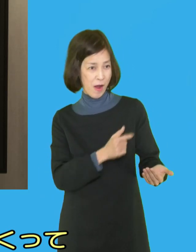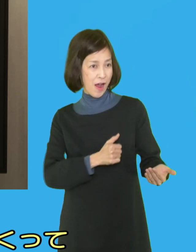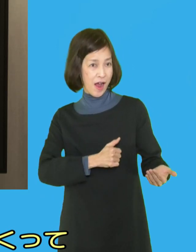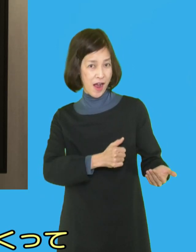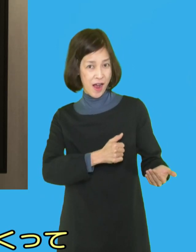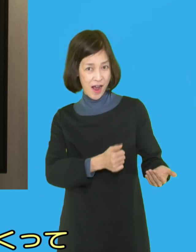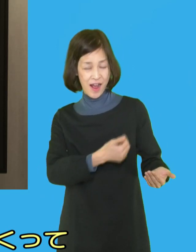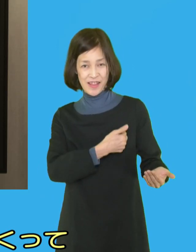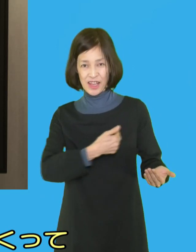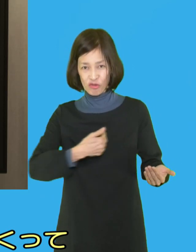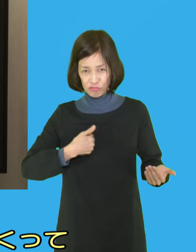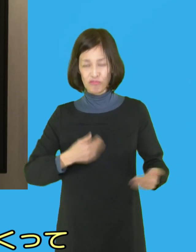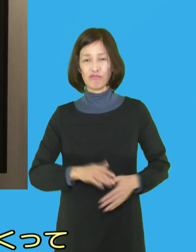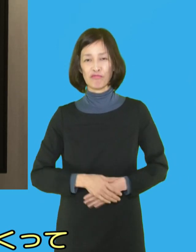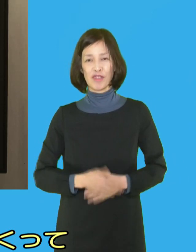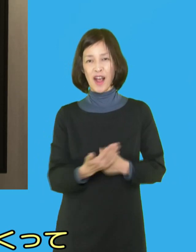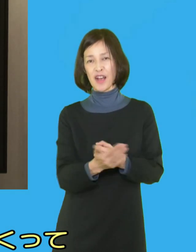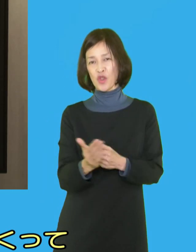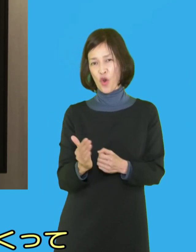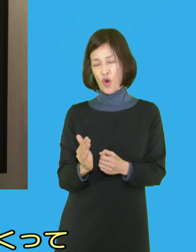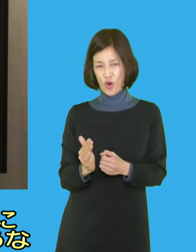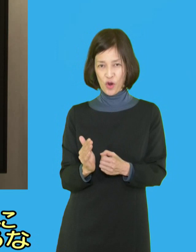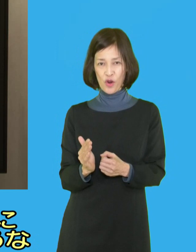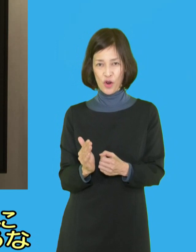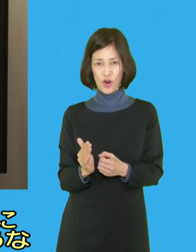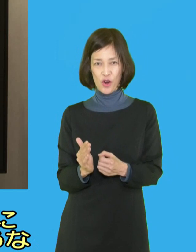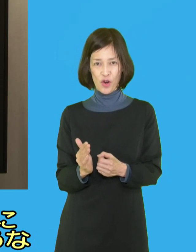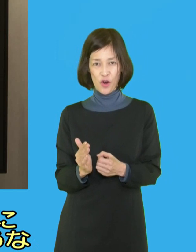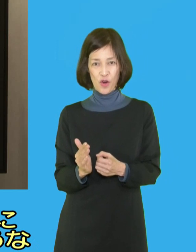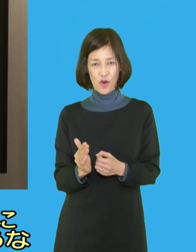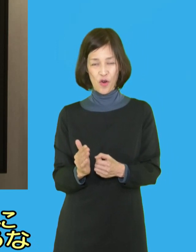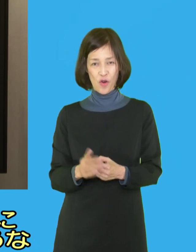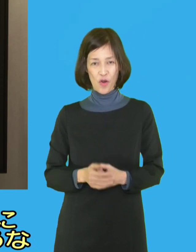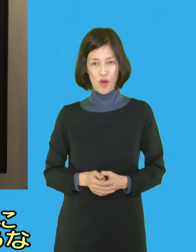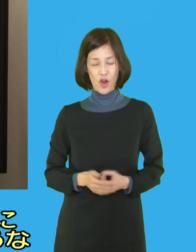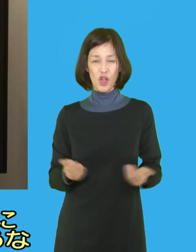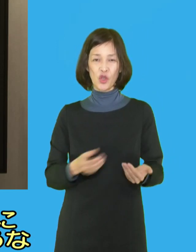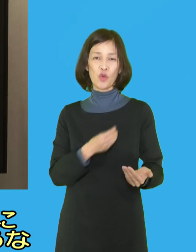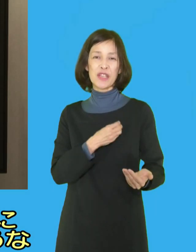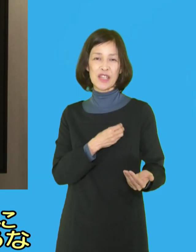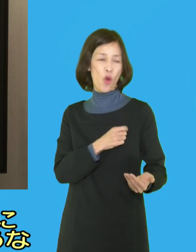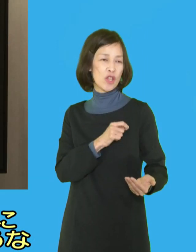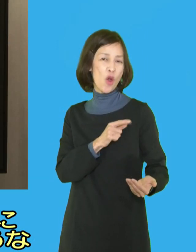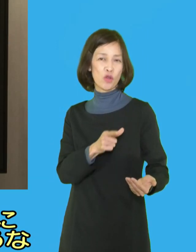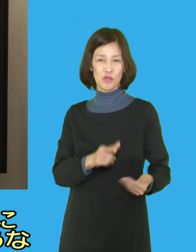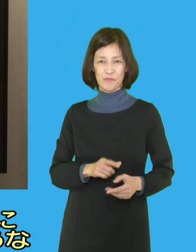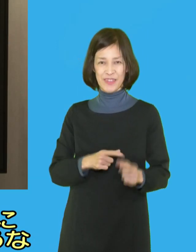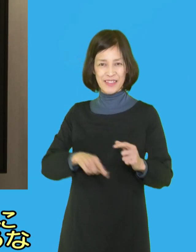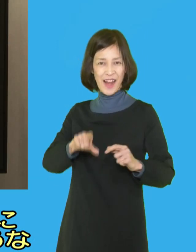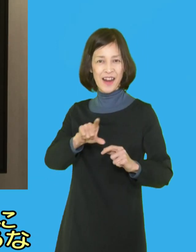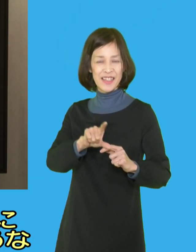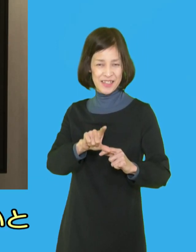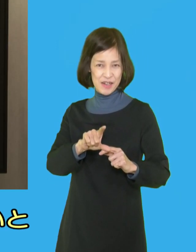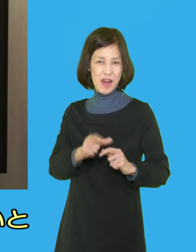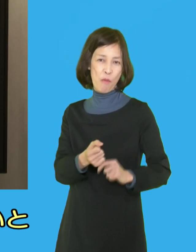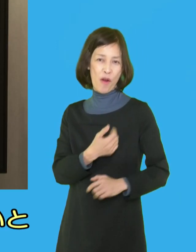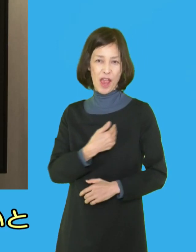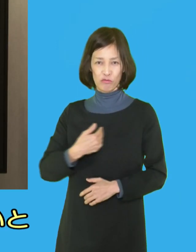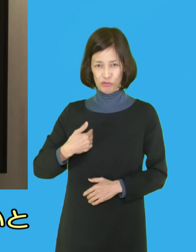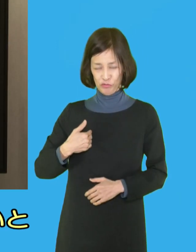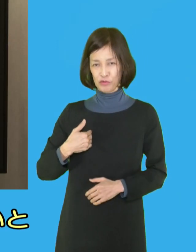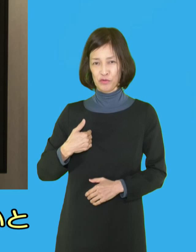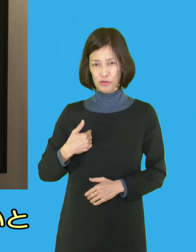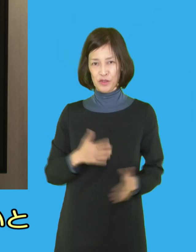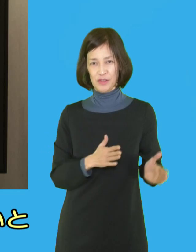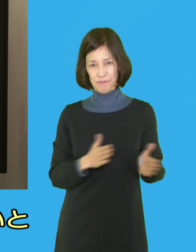環境を作って、職員の意欲を、さらに持っていただけるような取り組みをしてい